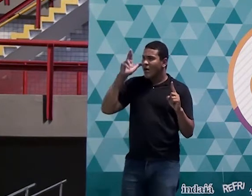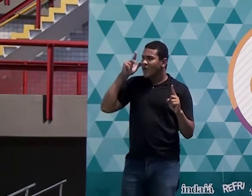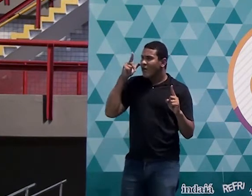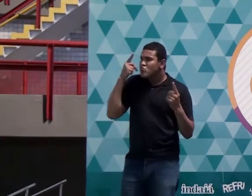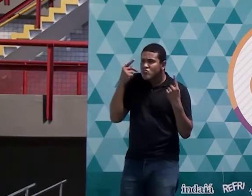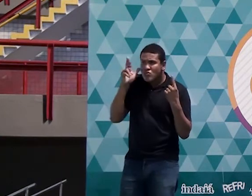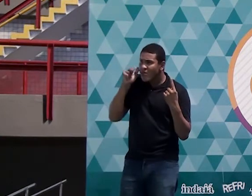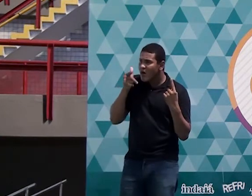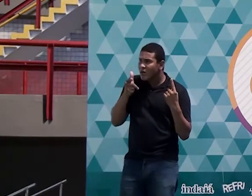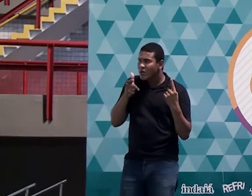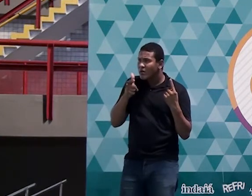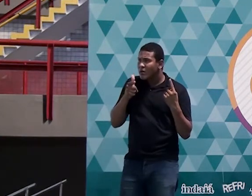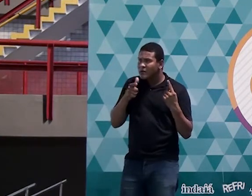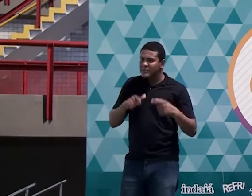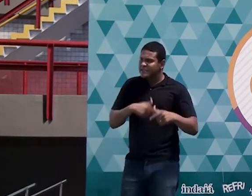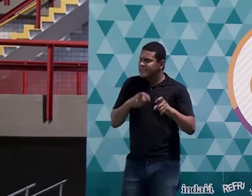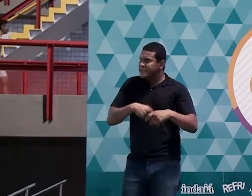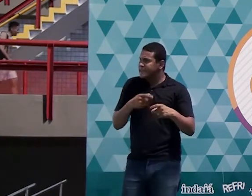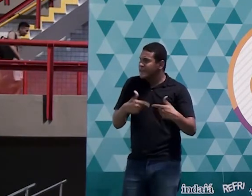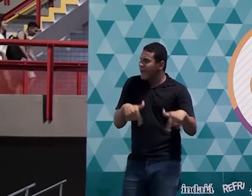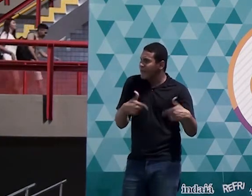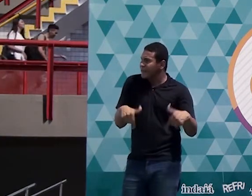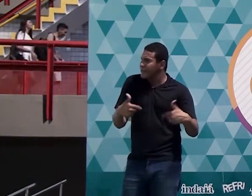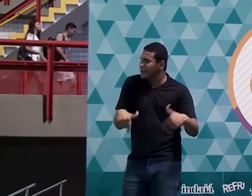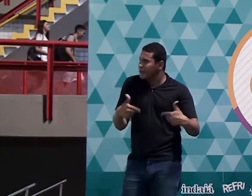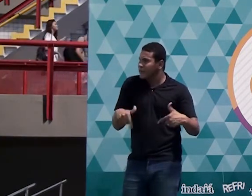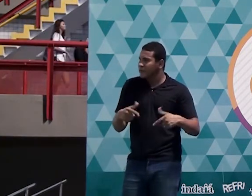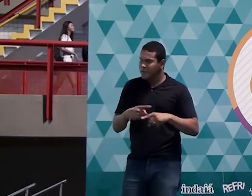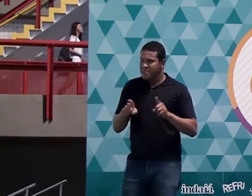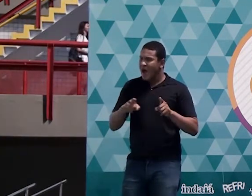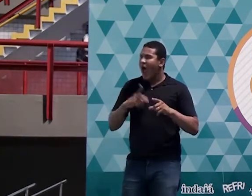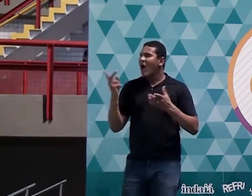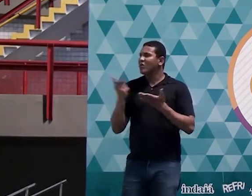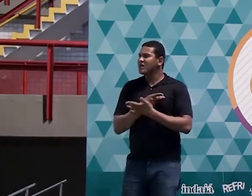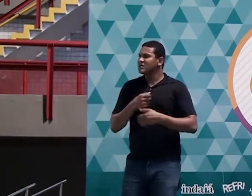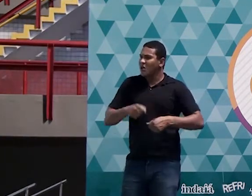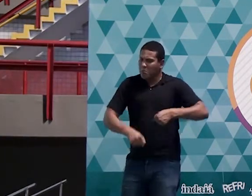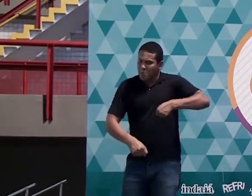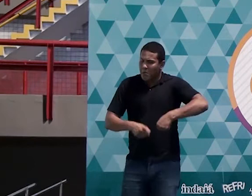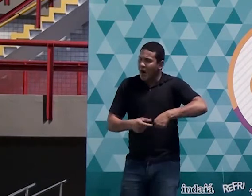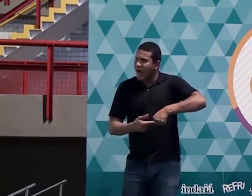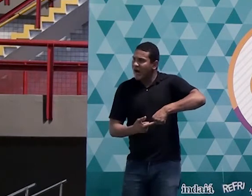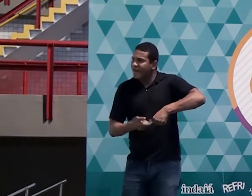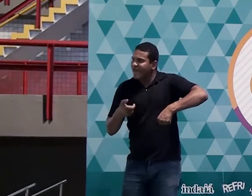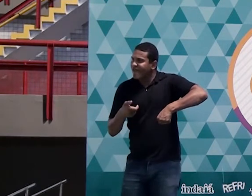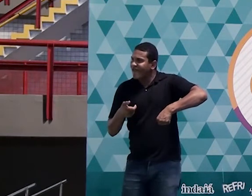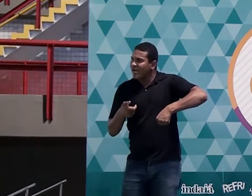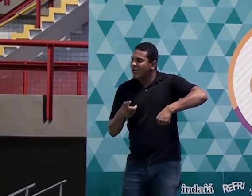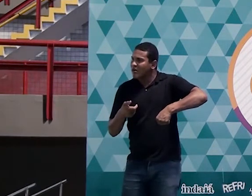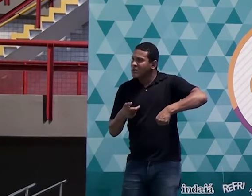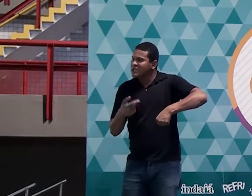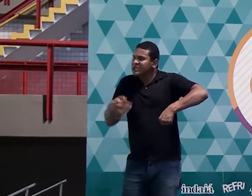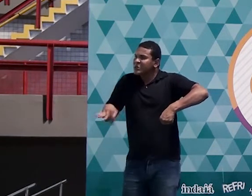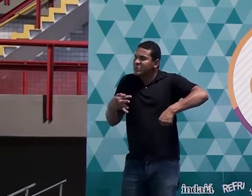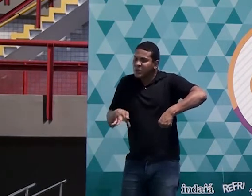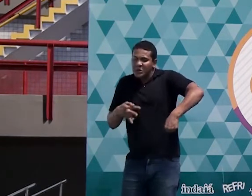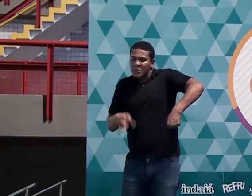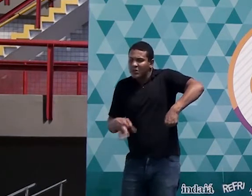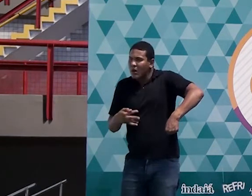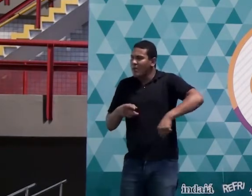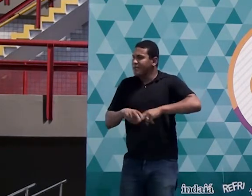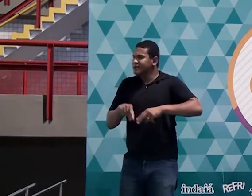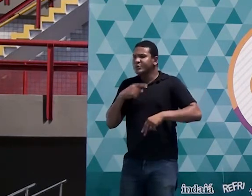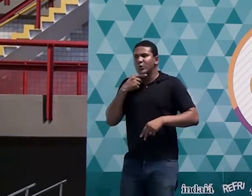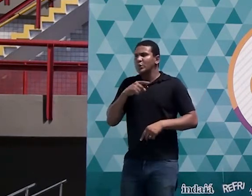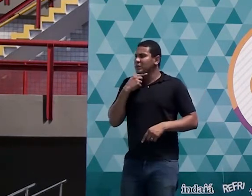feria o casco. E aí ele não conseguia produzir. Agora eu tenho um casco mais rígido. Está